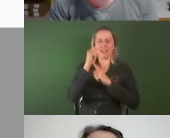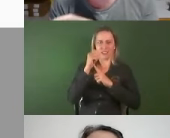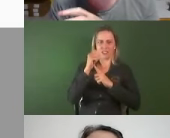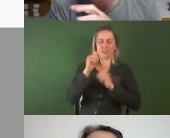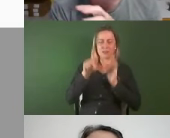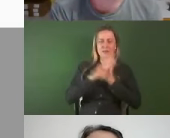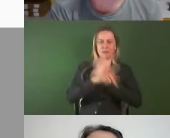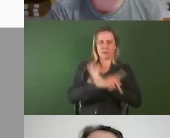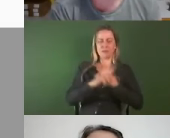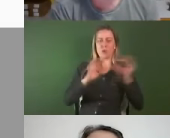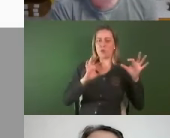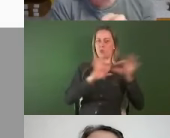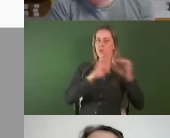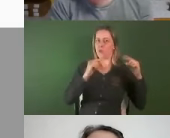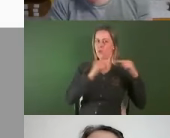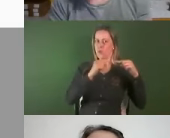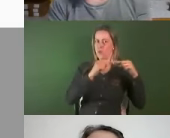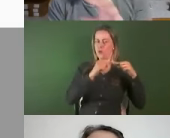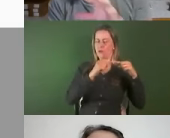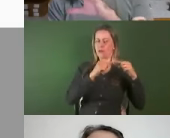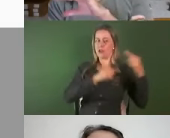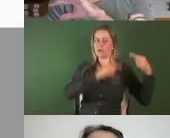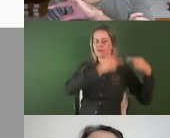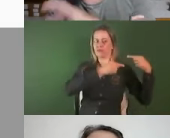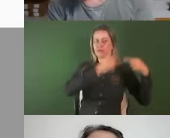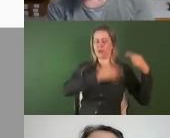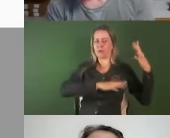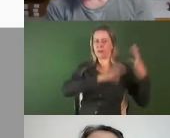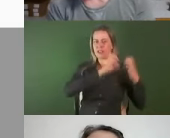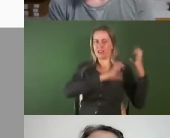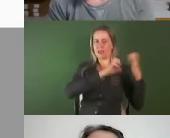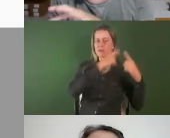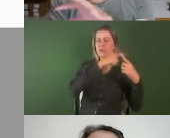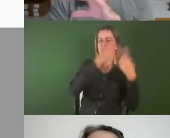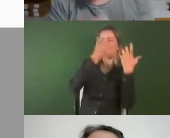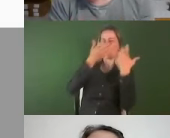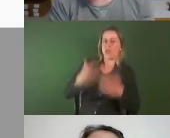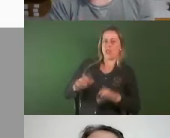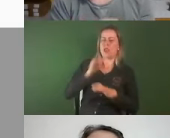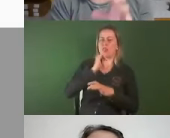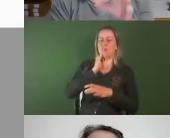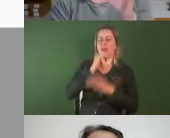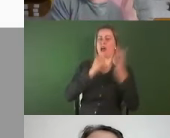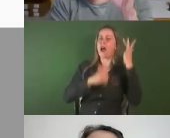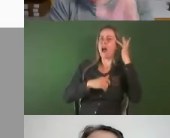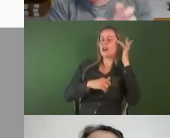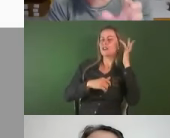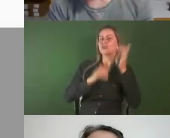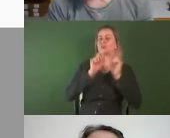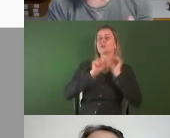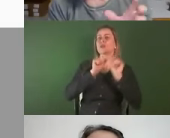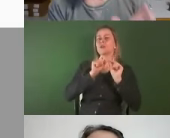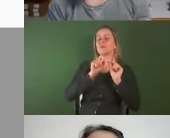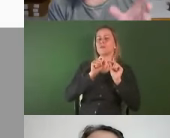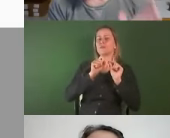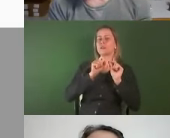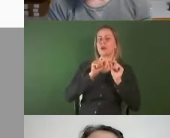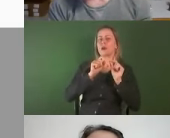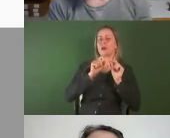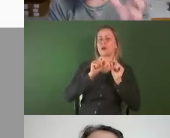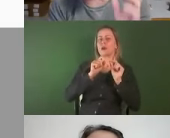Eles têm profundas discussões e brigas, porque eles não querem, eles acham que a fotografia é um meio de